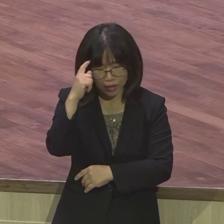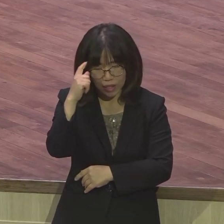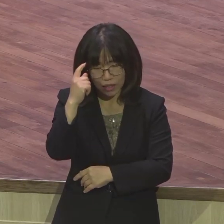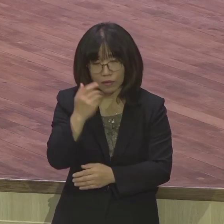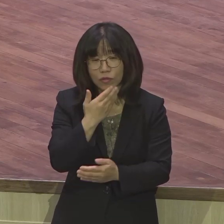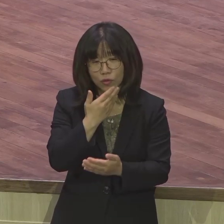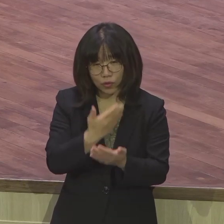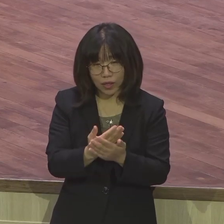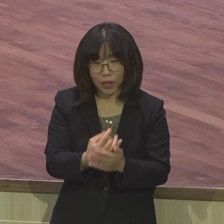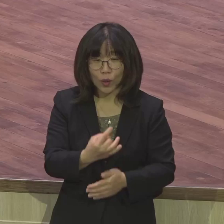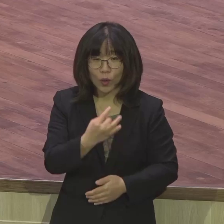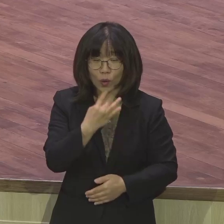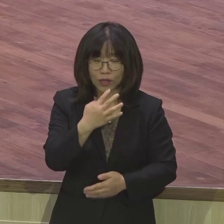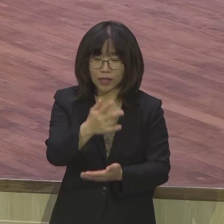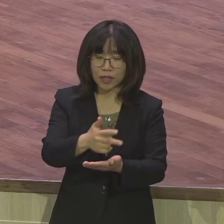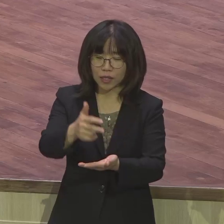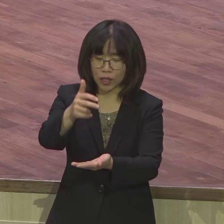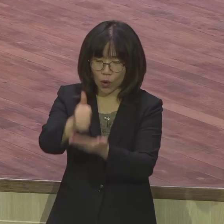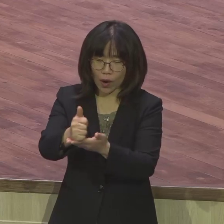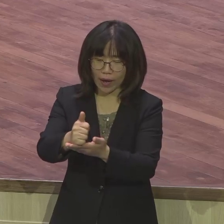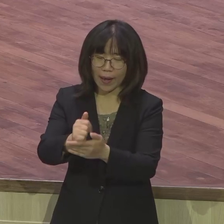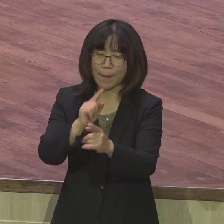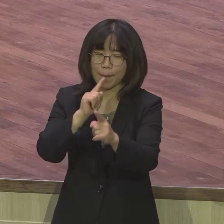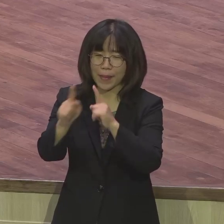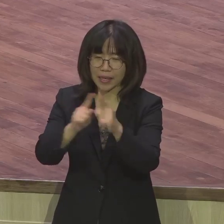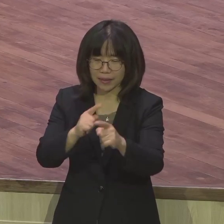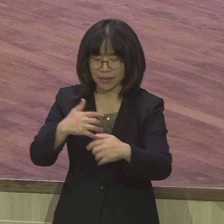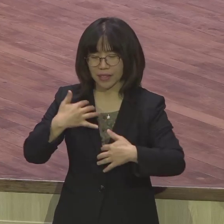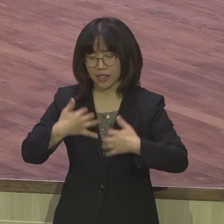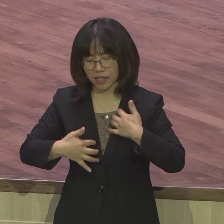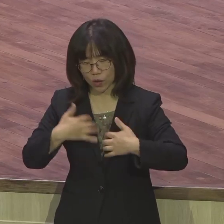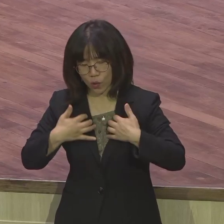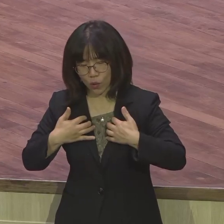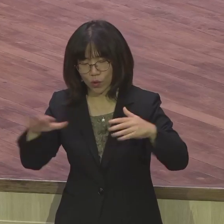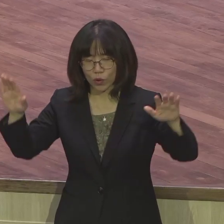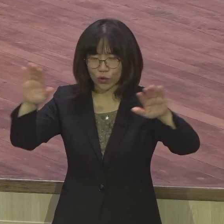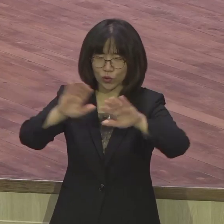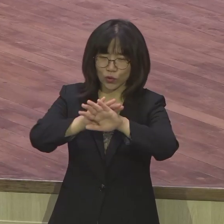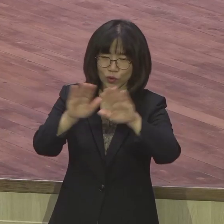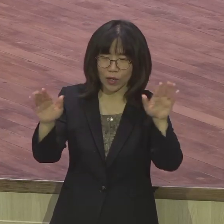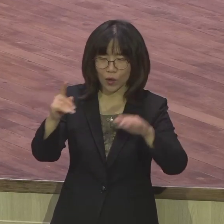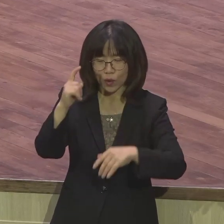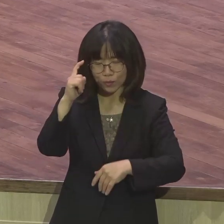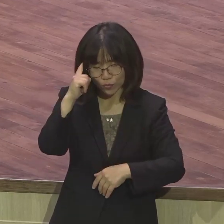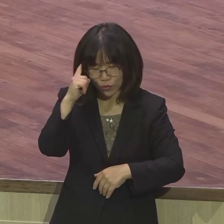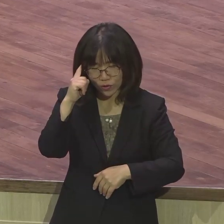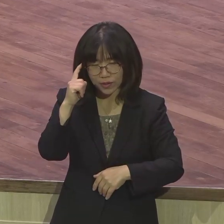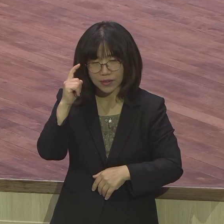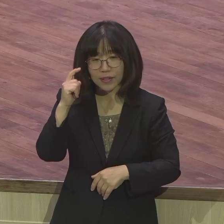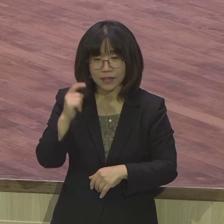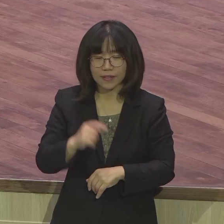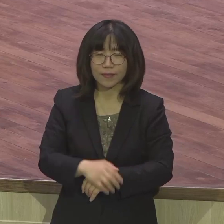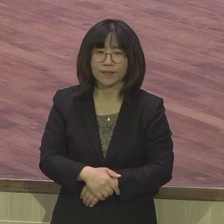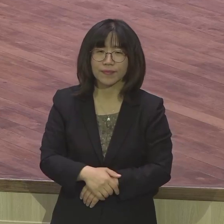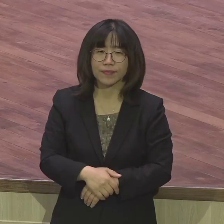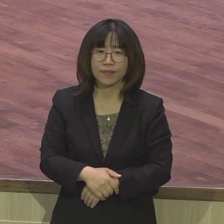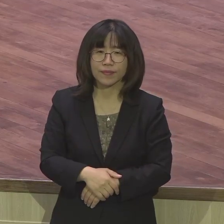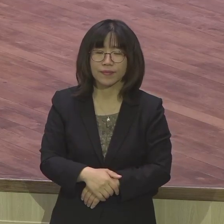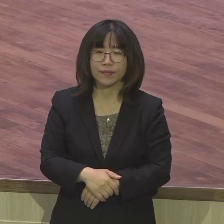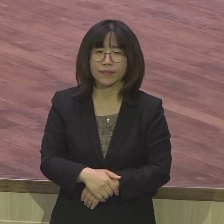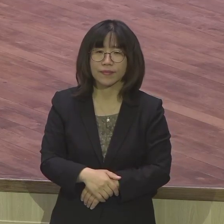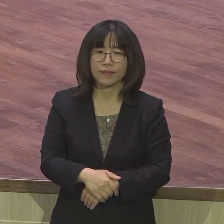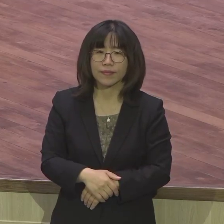오직 여호와의 율법을 즐거워하며 그 율법을 주야로 묵상하는 도다. 그는 시냇가에 심은 나무가 철을 따라 열매를